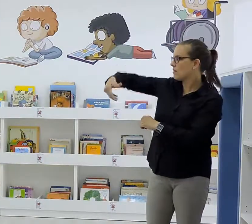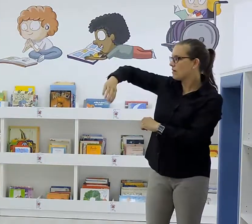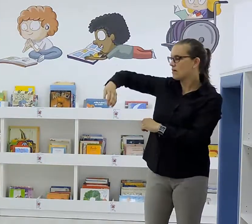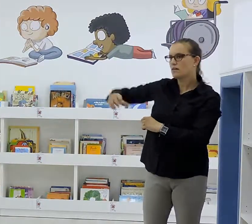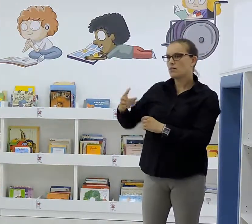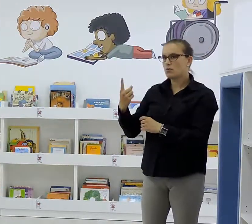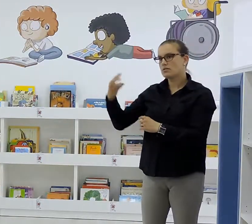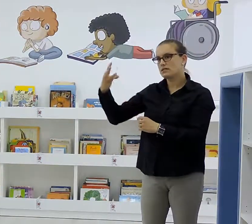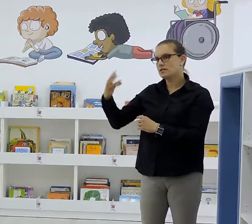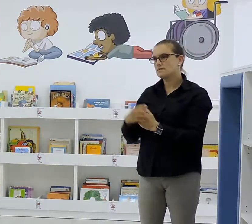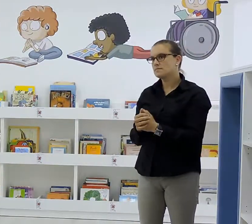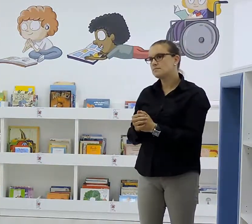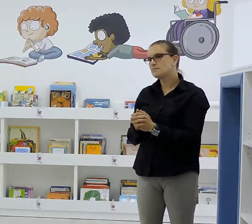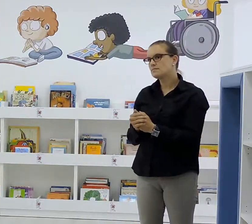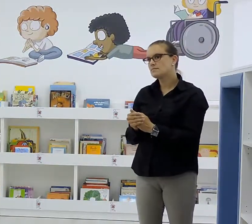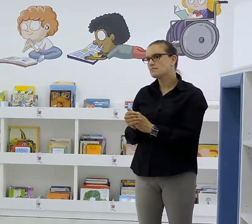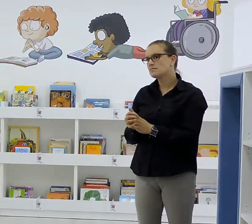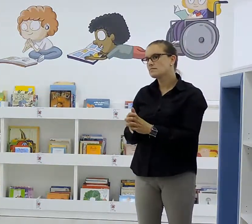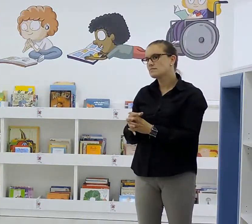el 3.